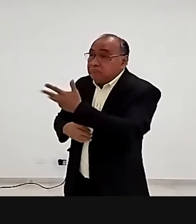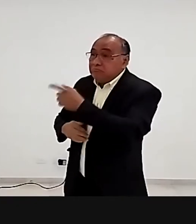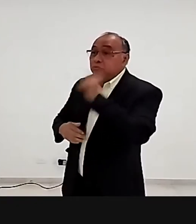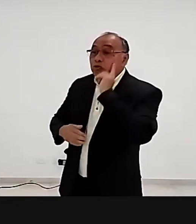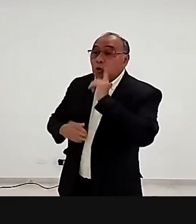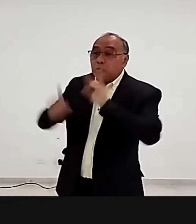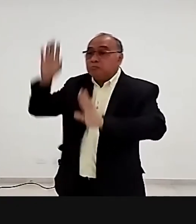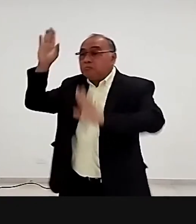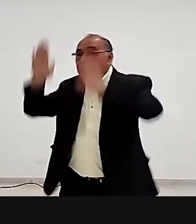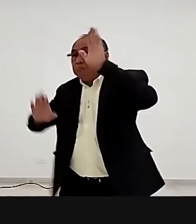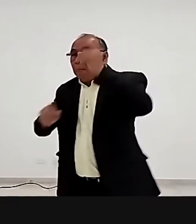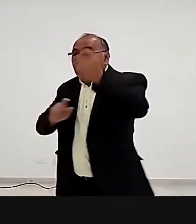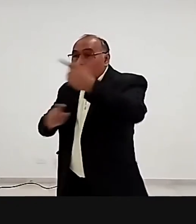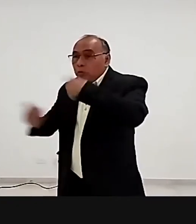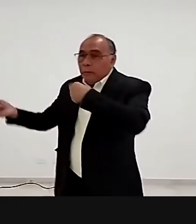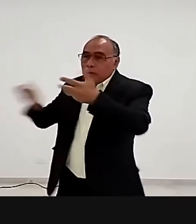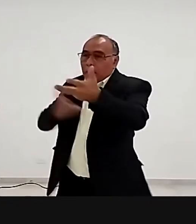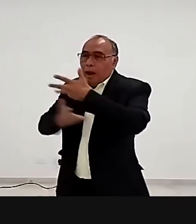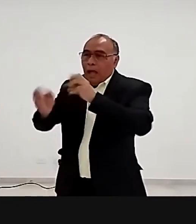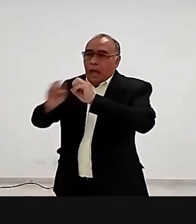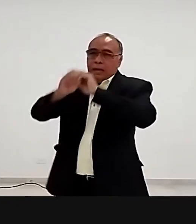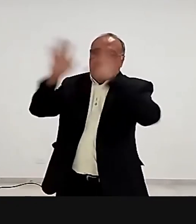así que